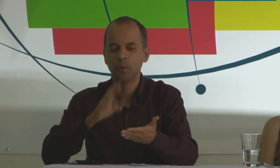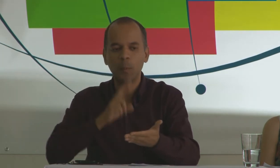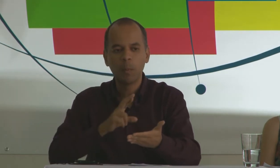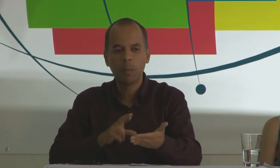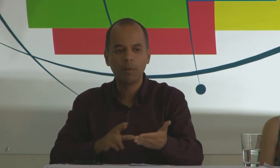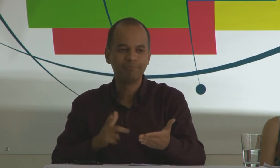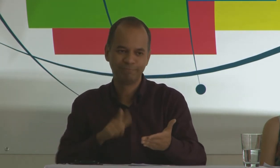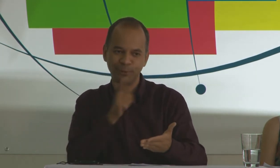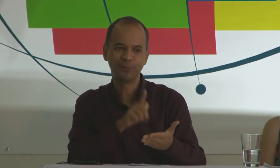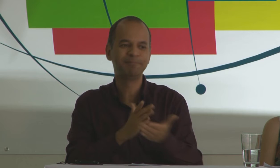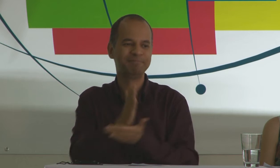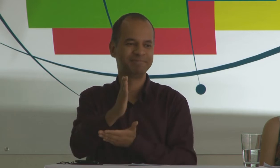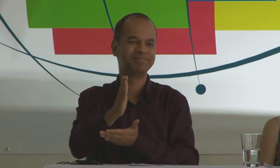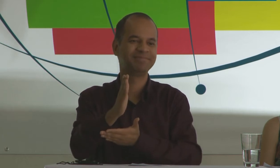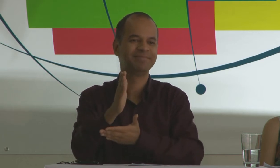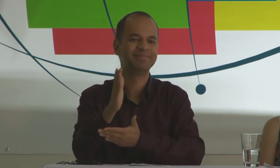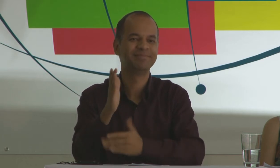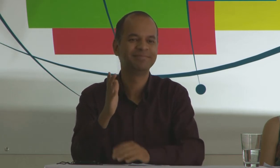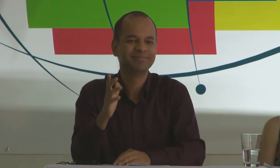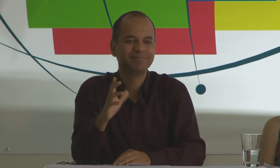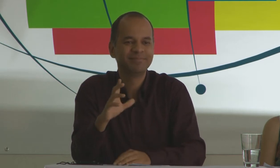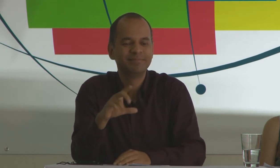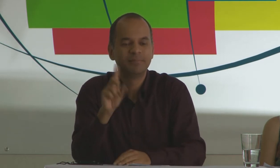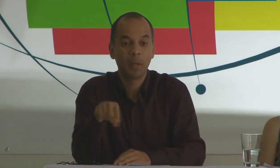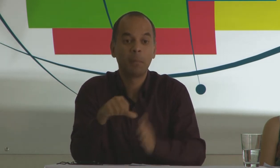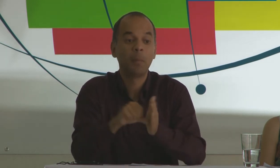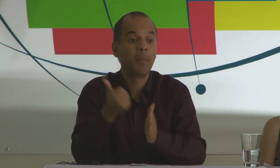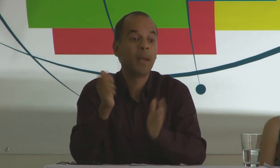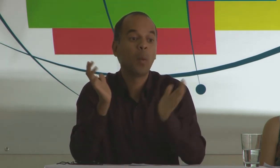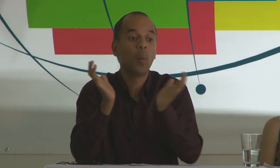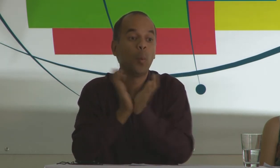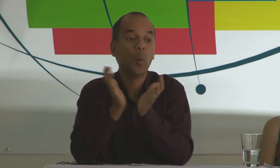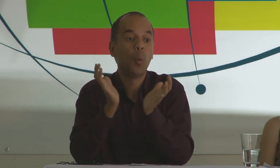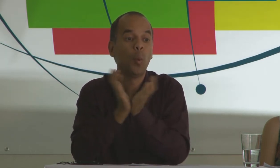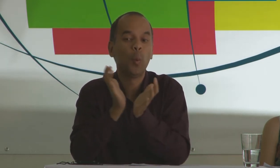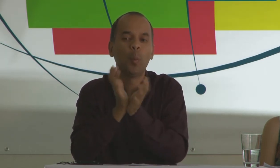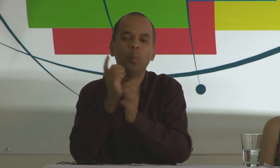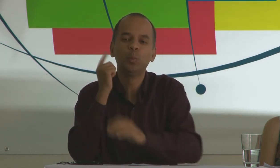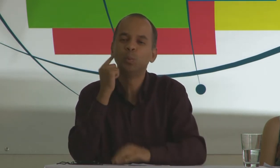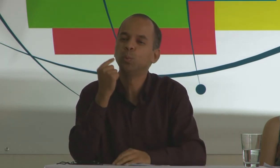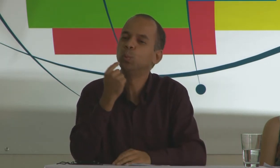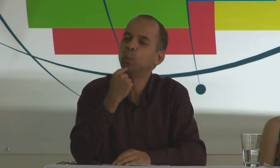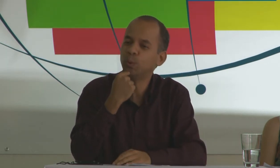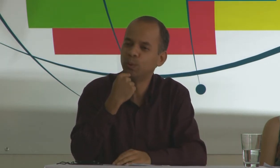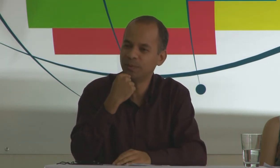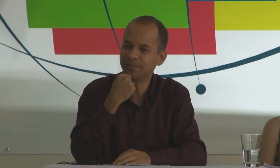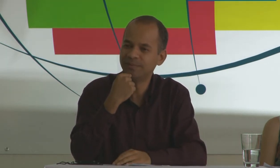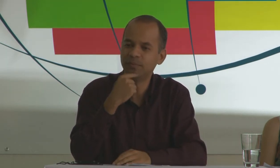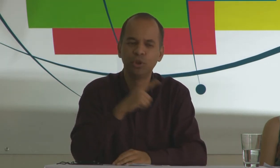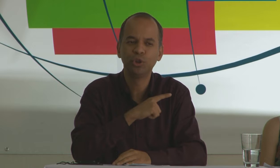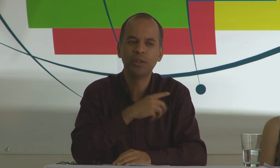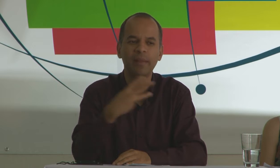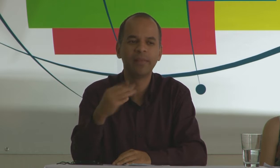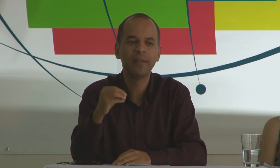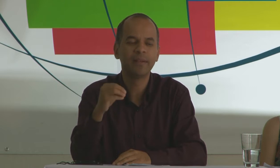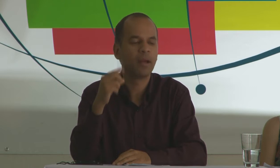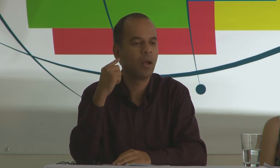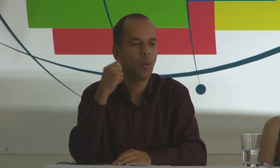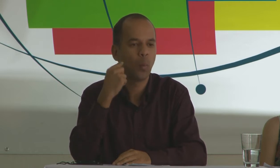em português, na verdade. A resposta, você assistia o vídeo, marcava as alternativas, e pela primeira vez também eu